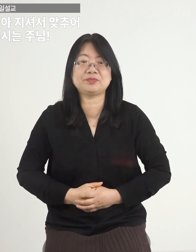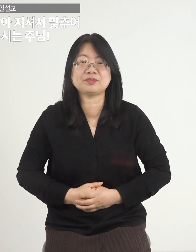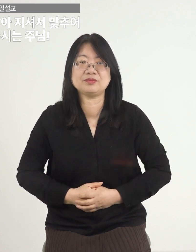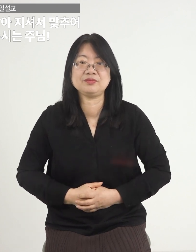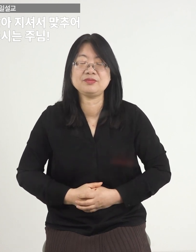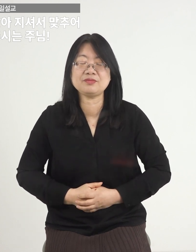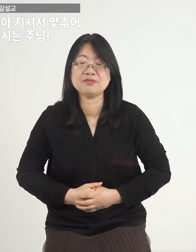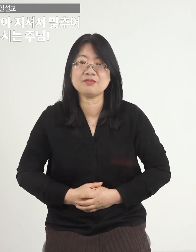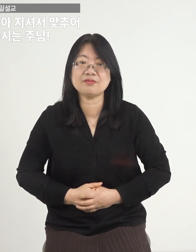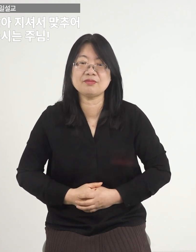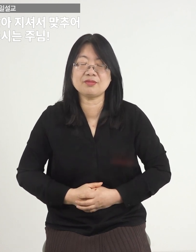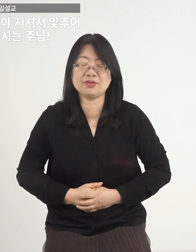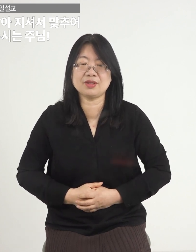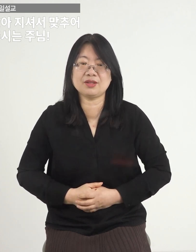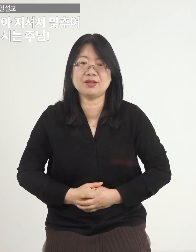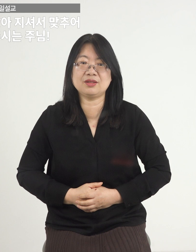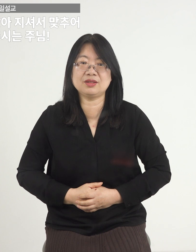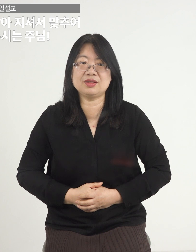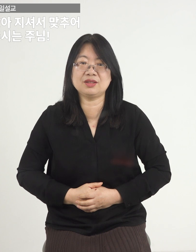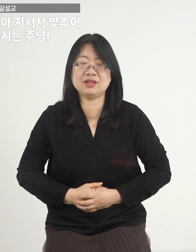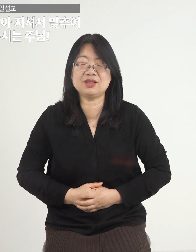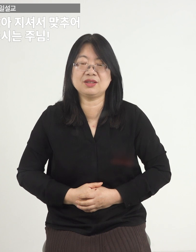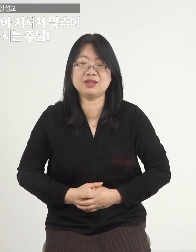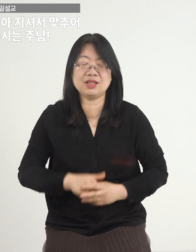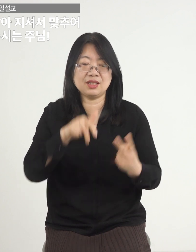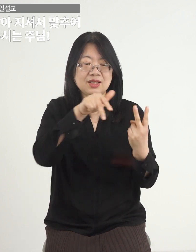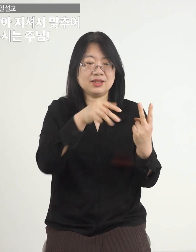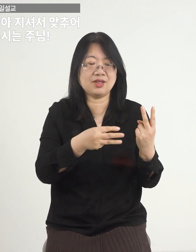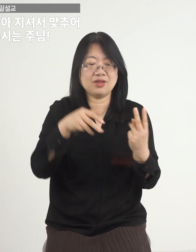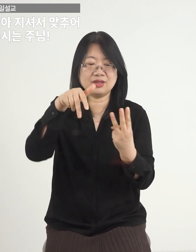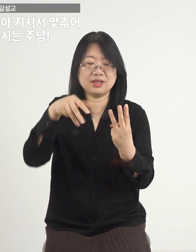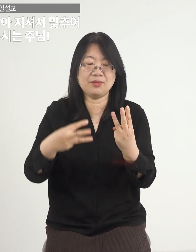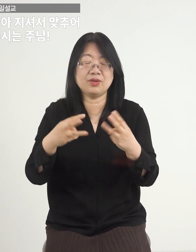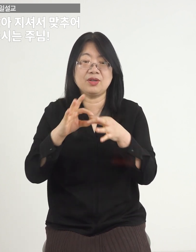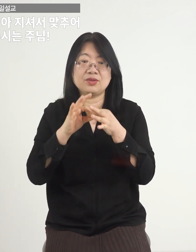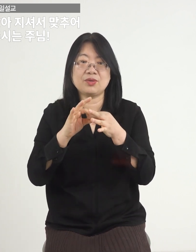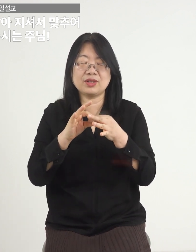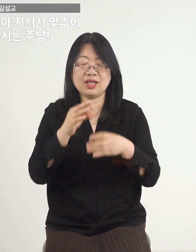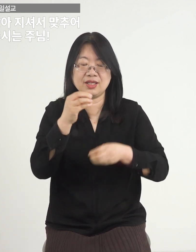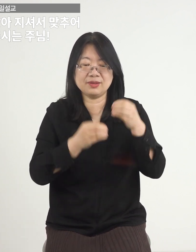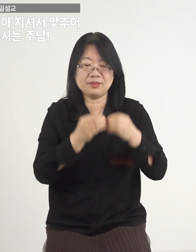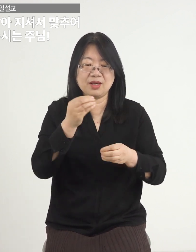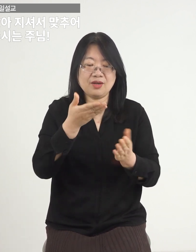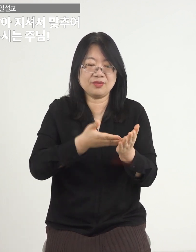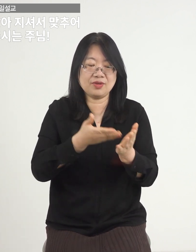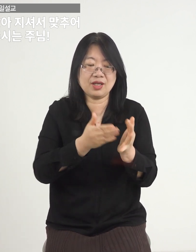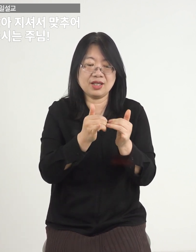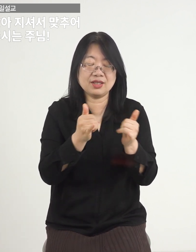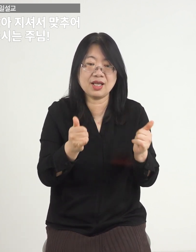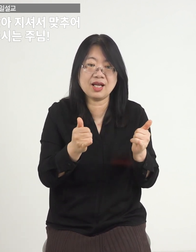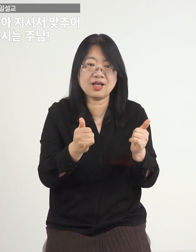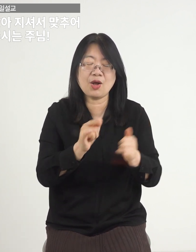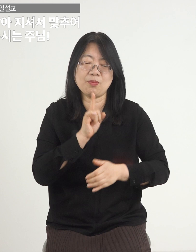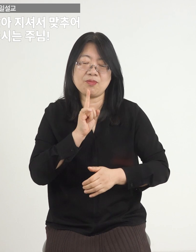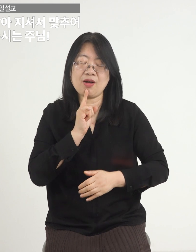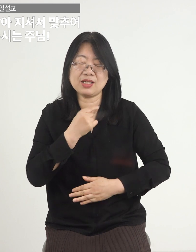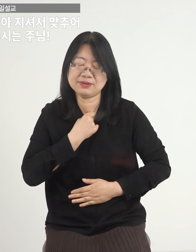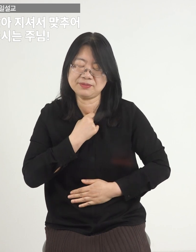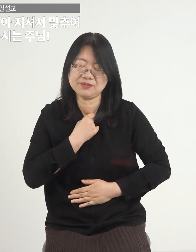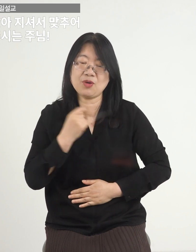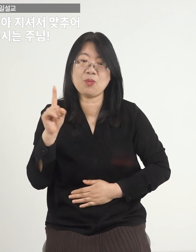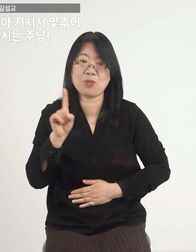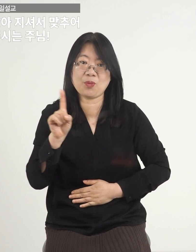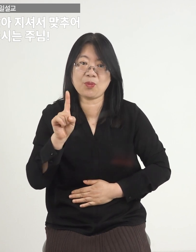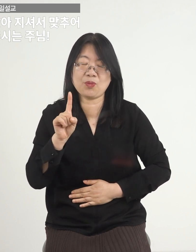우리가 도대체 이 2절, 3절을 통해서 시편 기자가 뭘 얘기하고